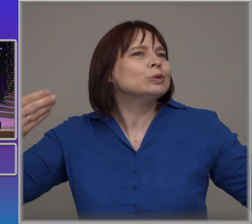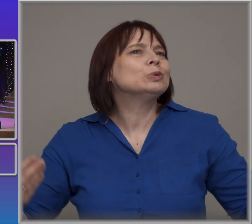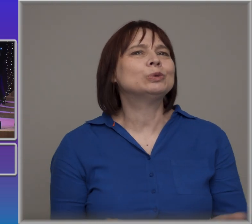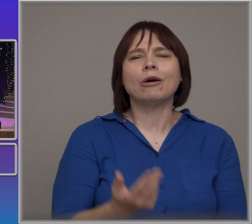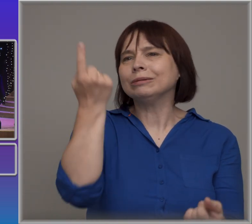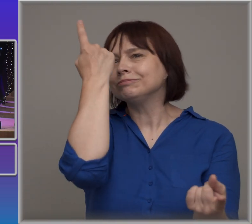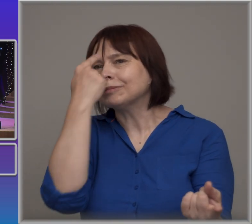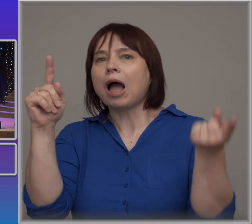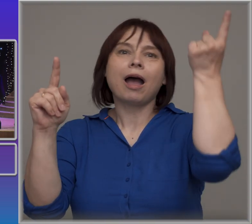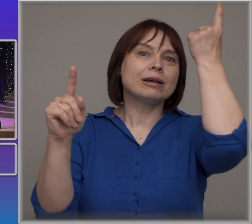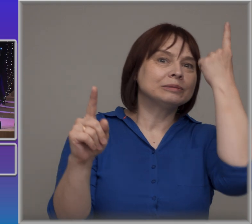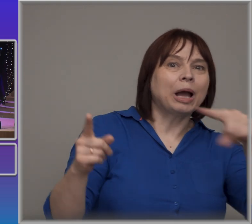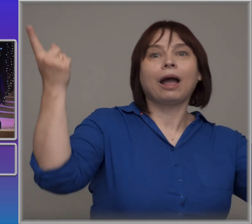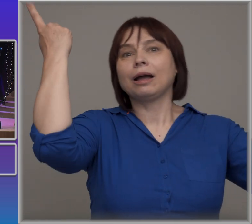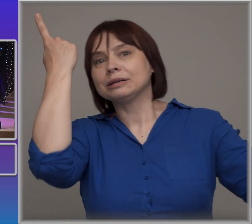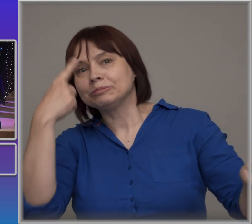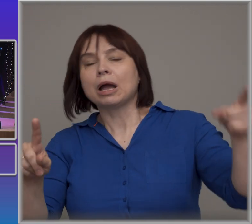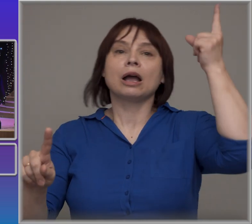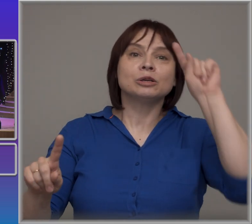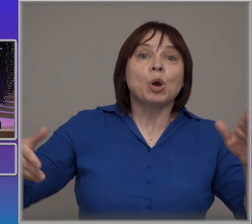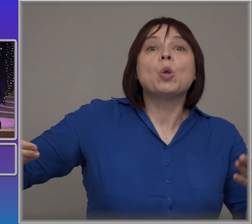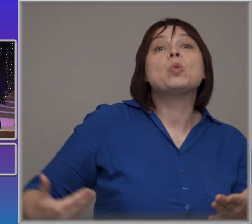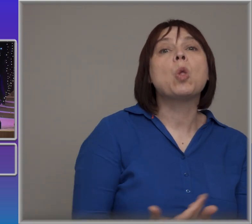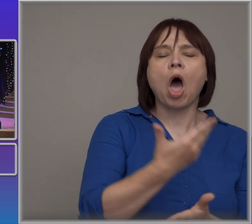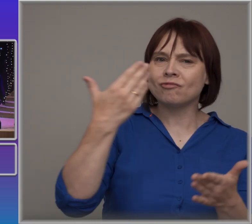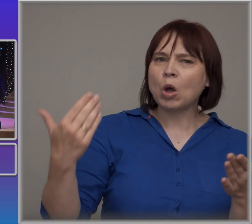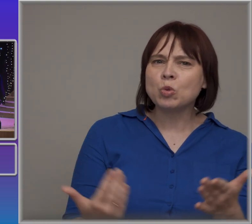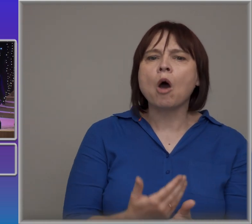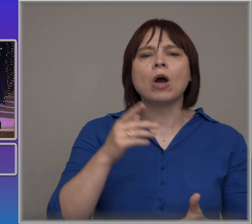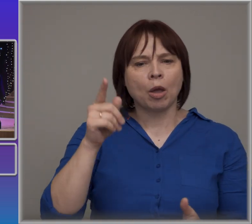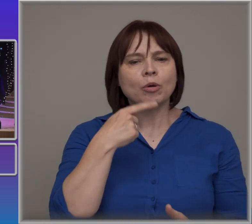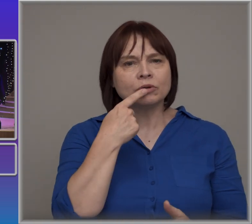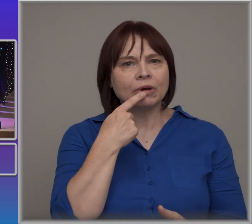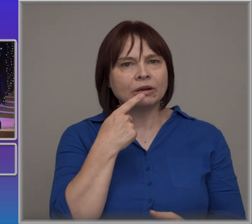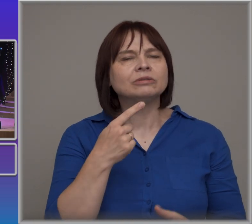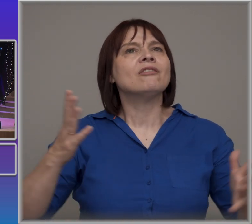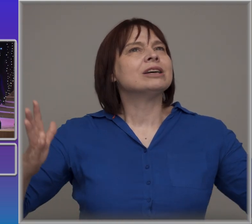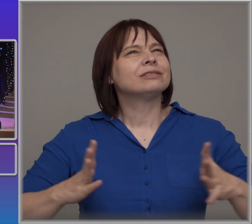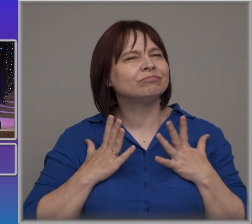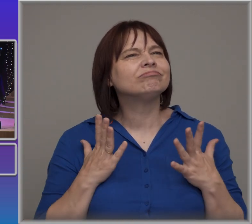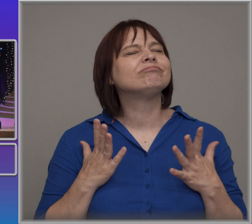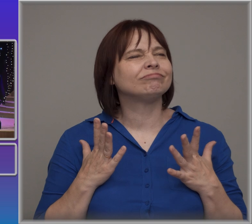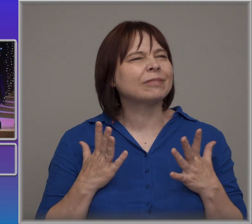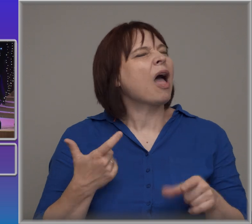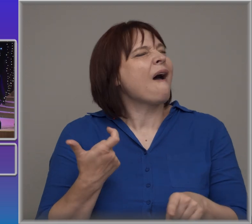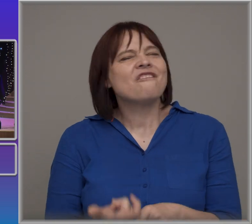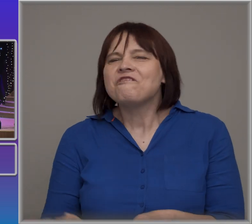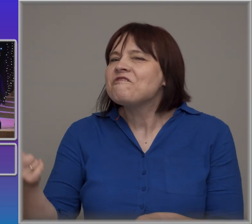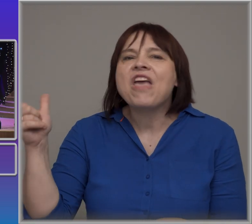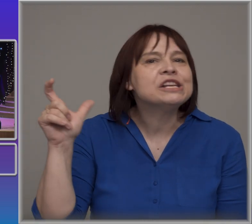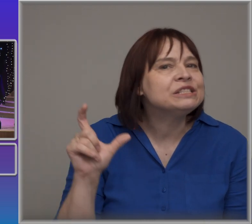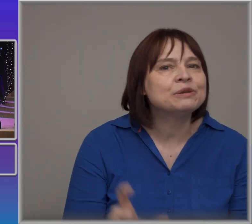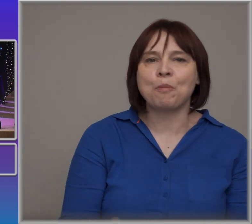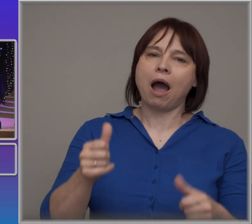Что мы видим, когда мы читаем первые две книги Бытия? Мы видим Бога, который трудится, создавая этот